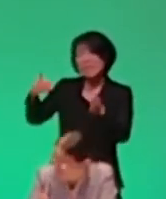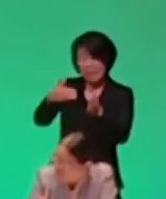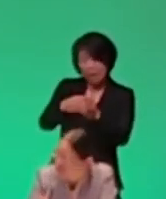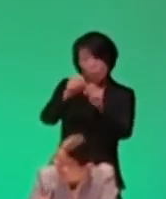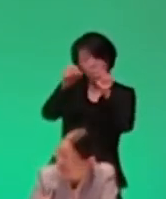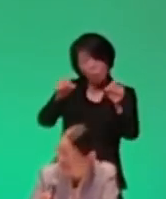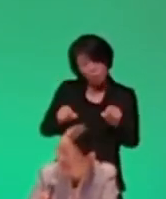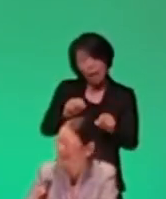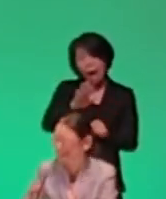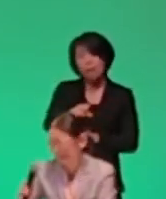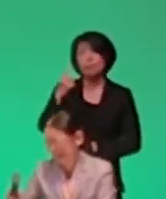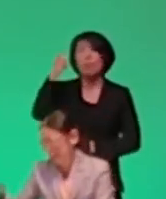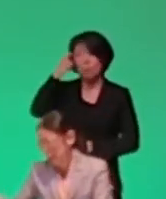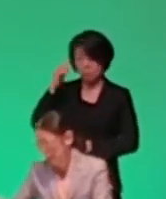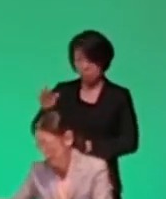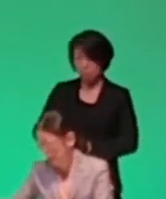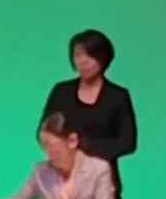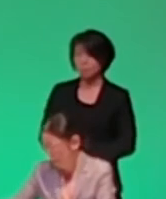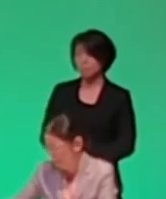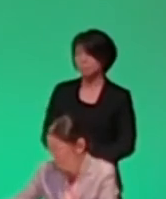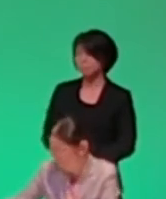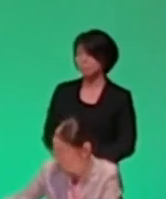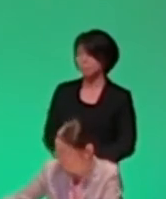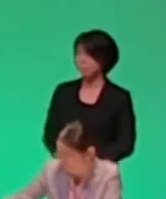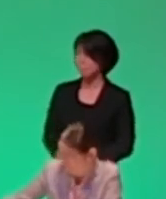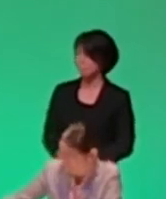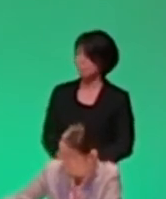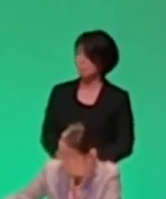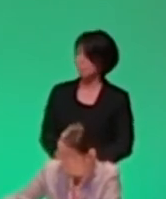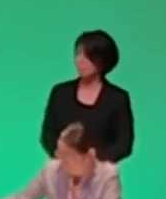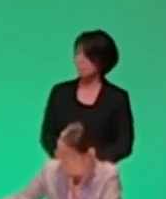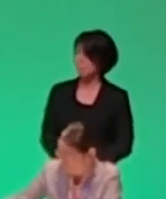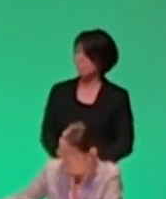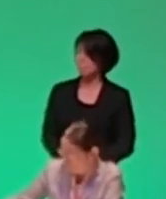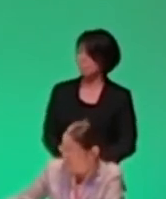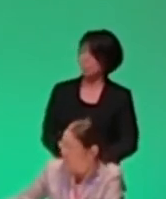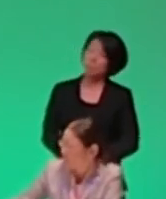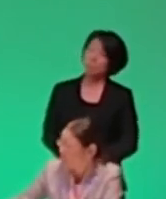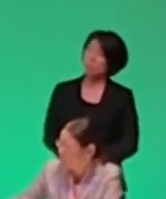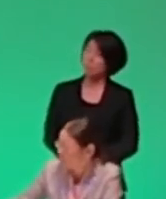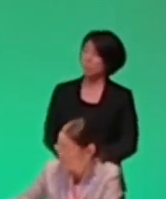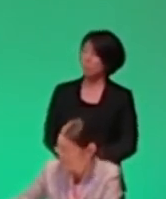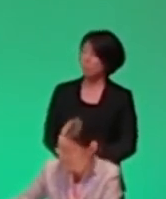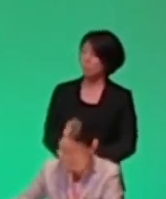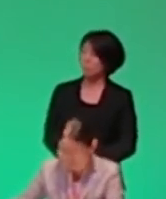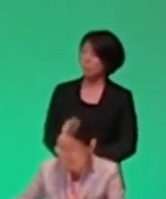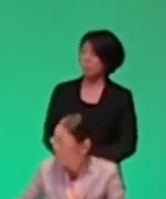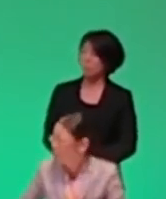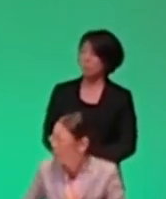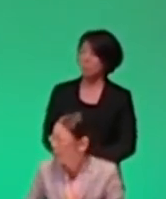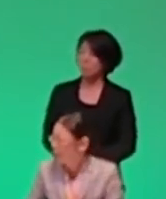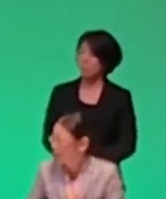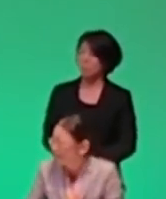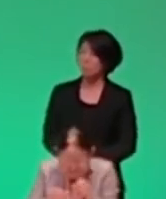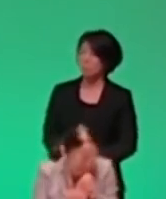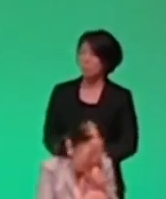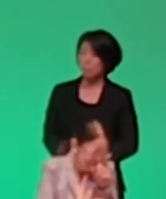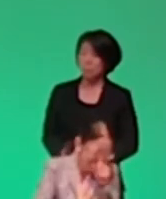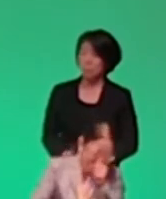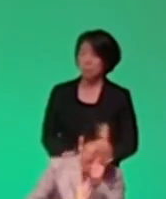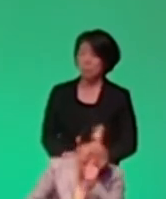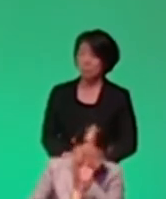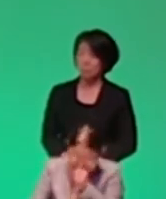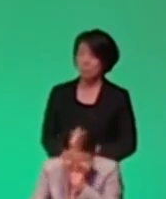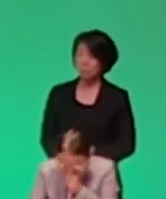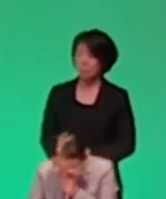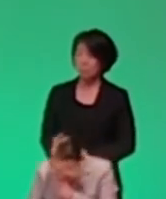ていうふうに思います。 ありがとうございます。本当に働く女性ってすごい歴史をたどってきたんだな